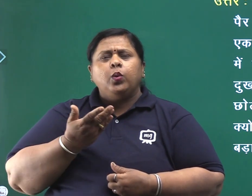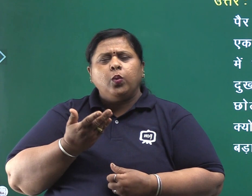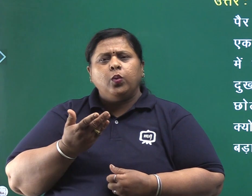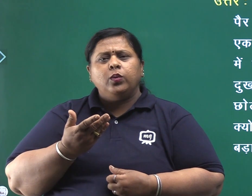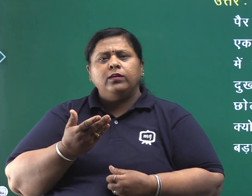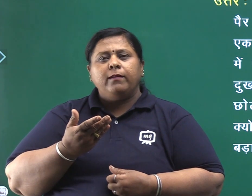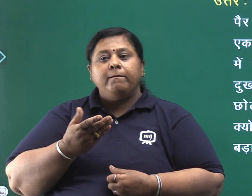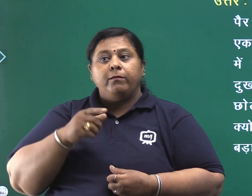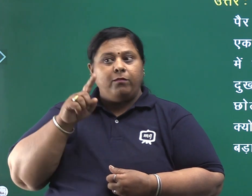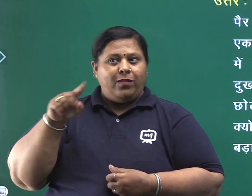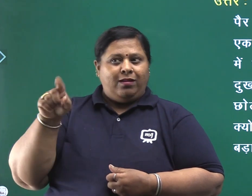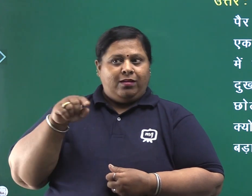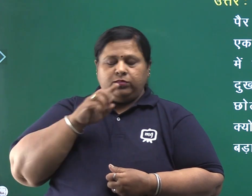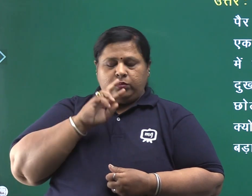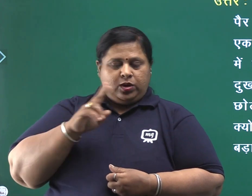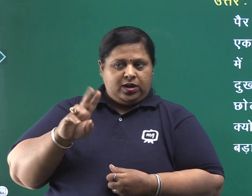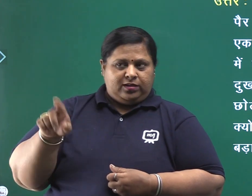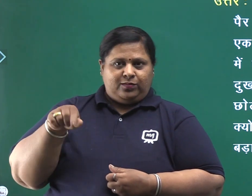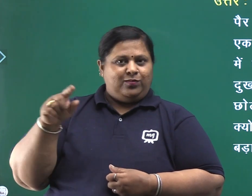क्यों मना करते हैं?